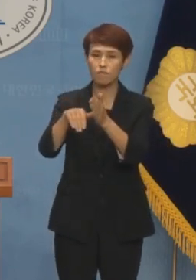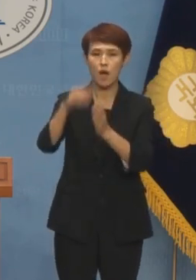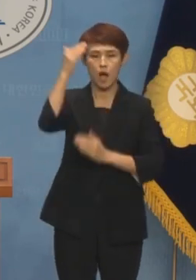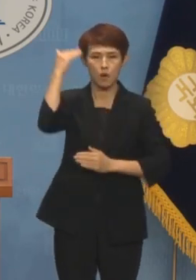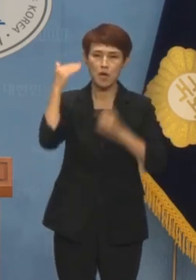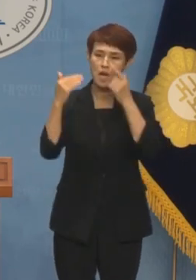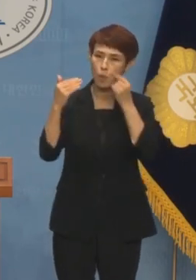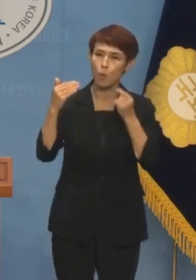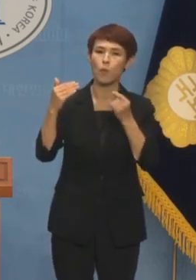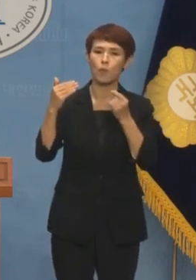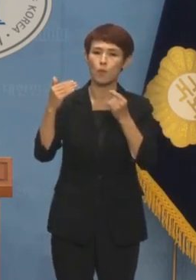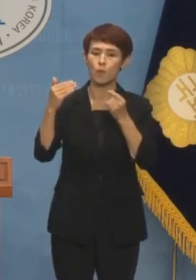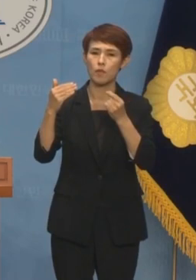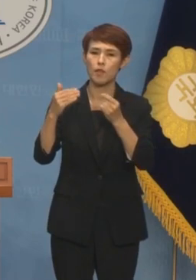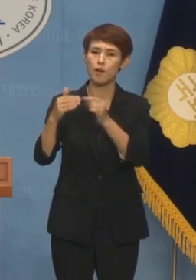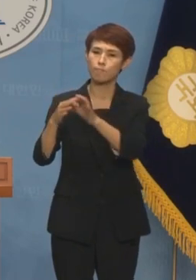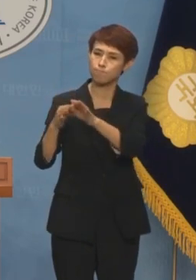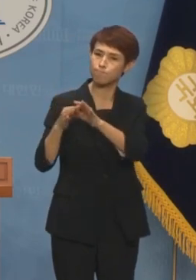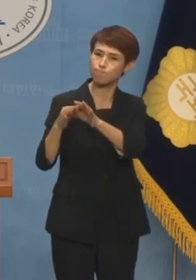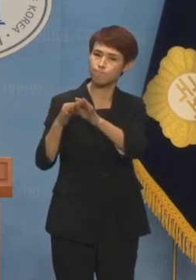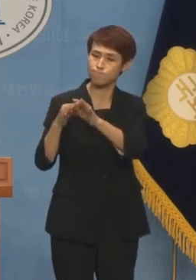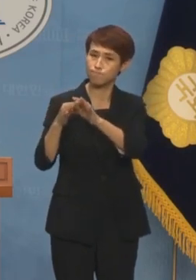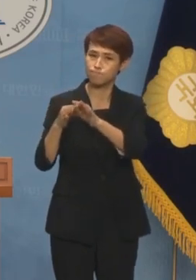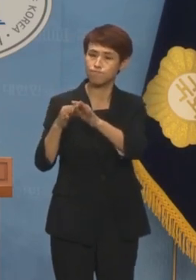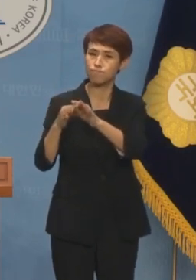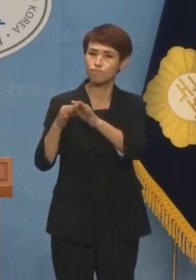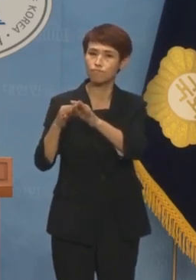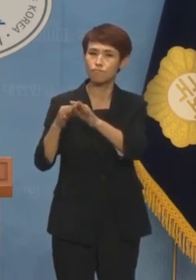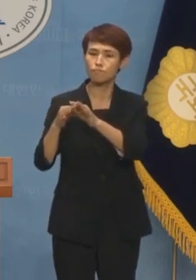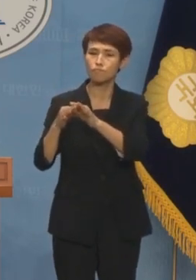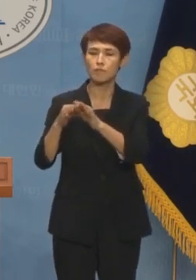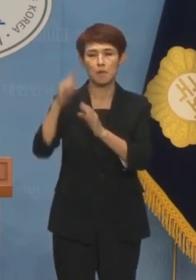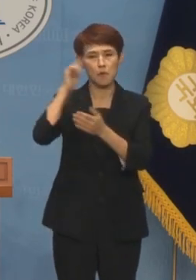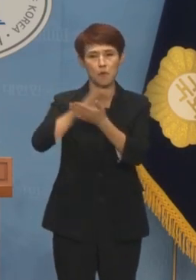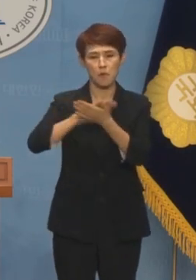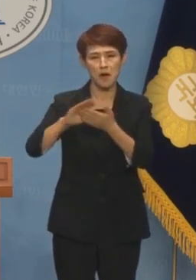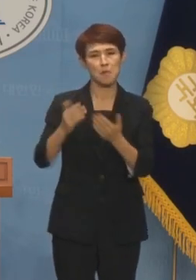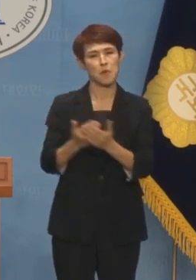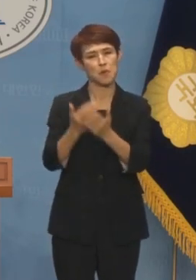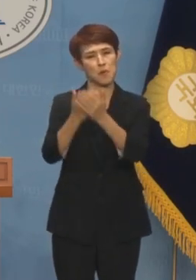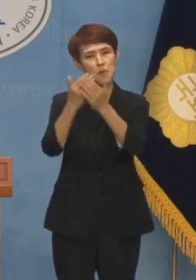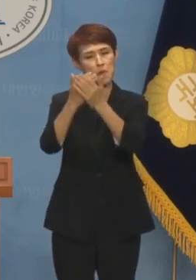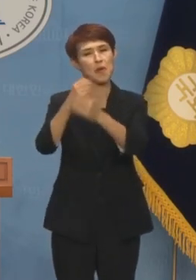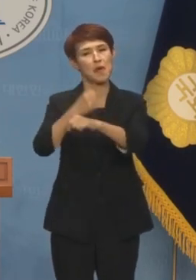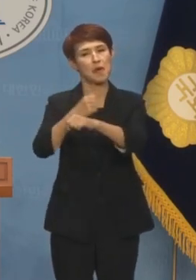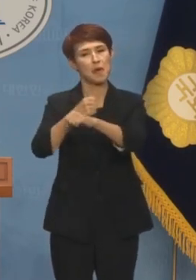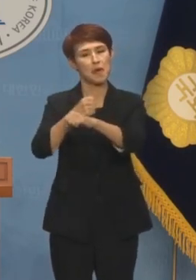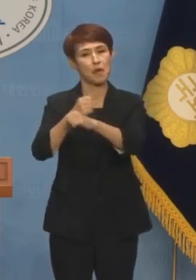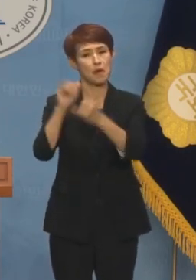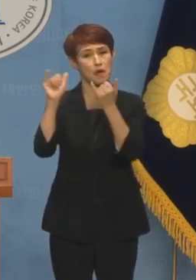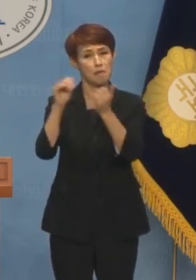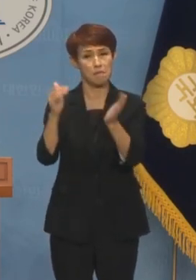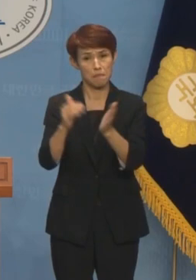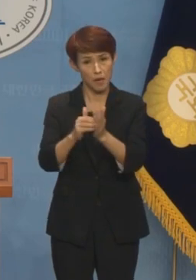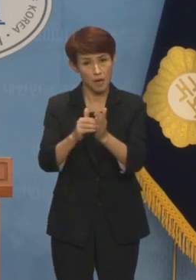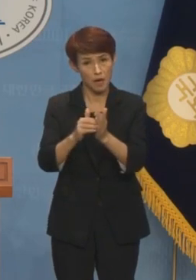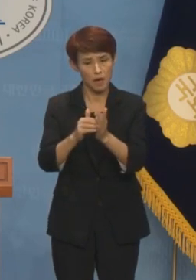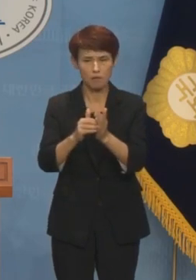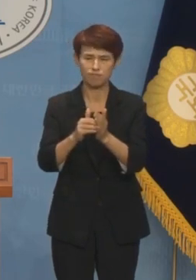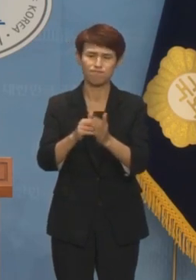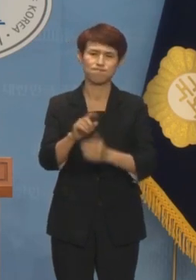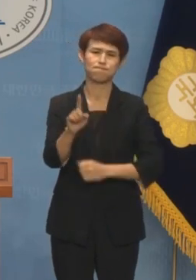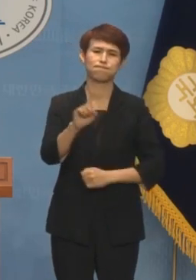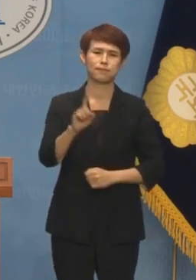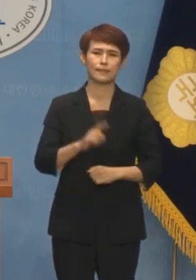한일 긴밀한 협력으로 영내 평화와 번영에 기여해 나가자고 전했다는 것이